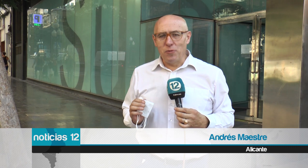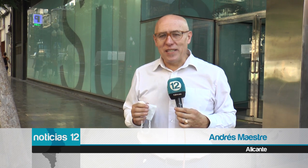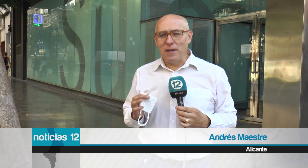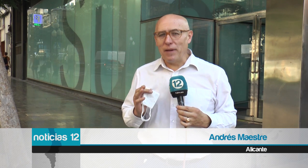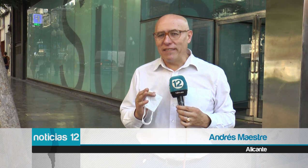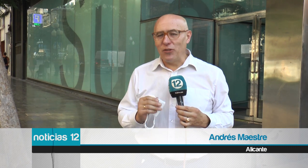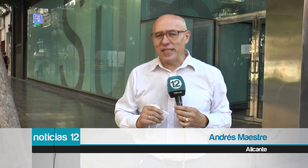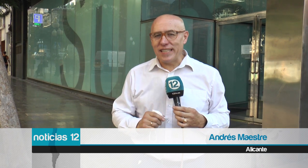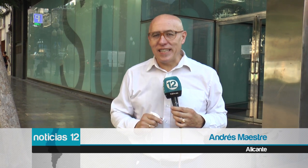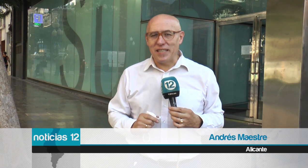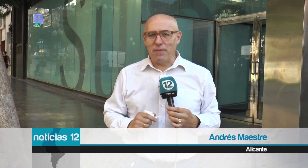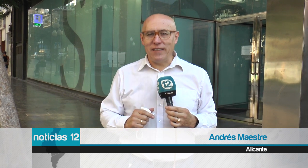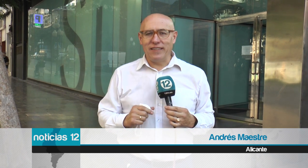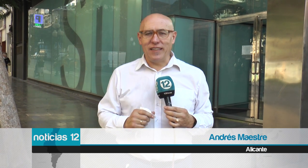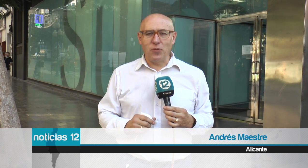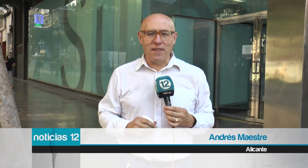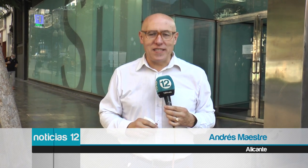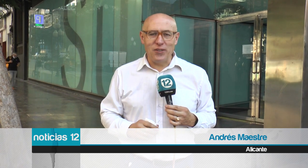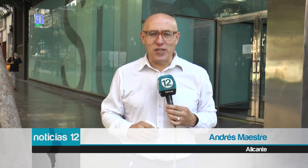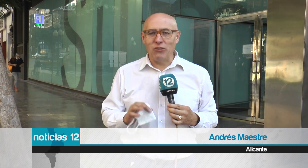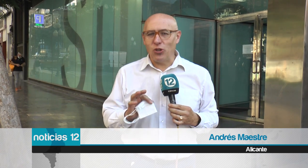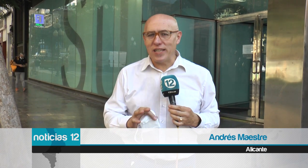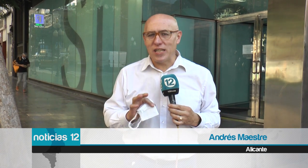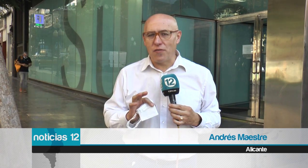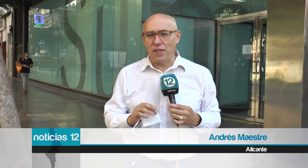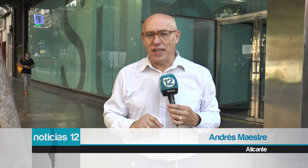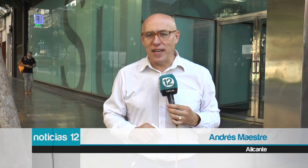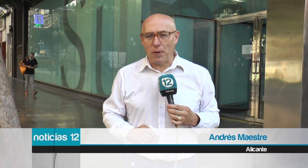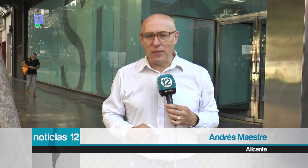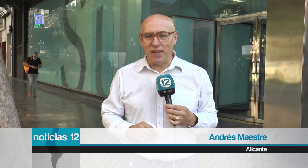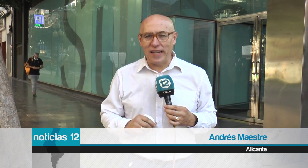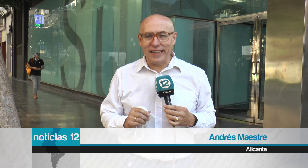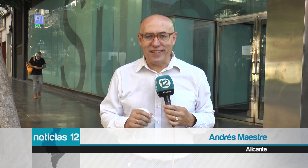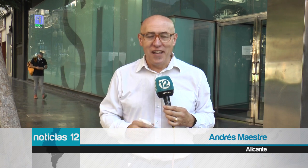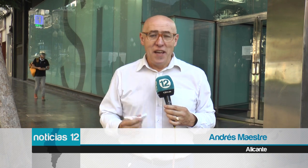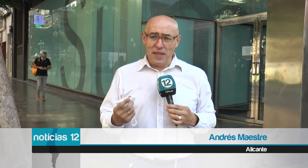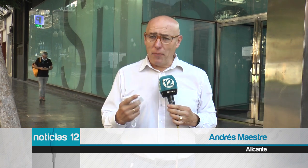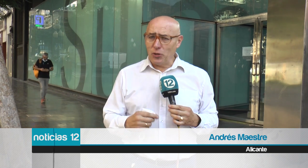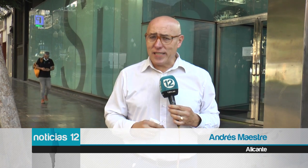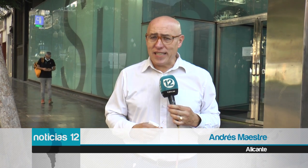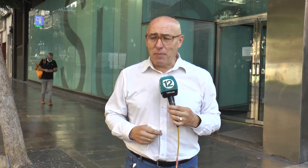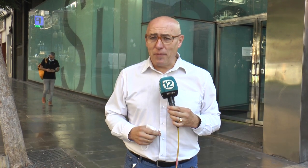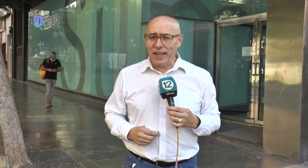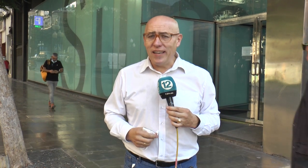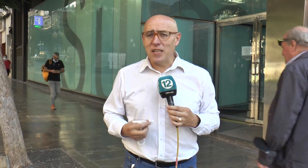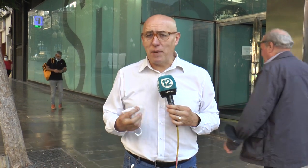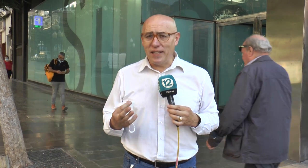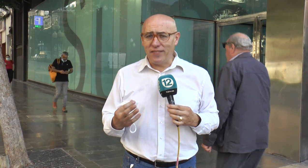SUMA es ir implantando este sistema de lenguaje de signos en todas las oficinas de la provincia de Alicante. De momento esta es la primera experiencia